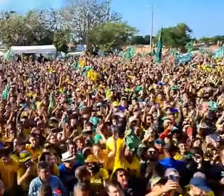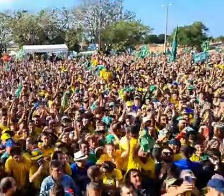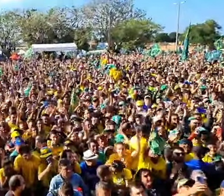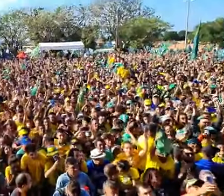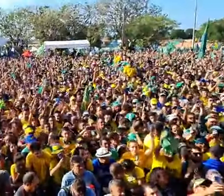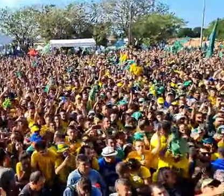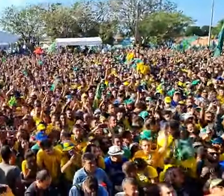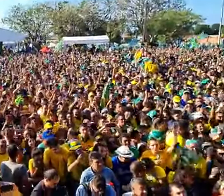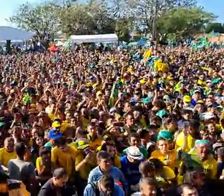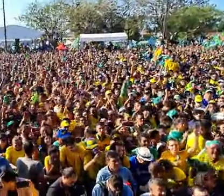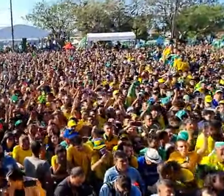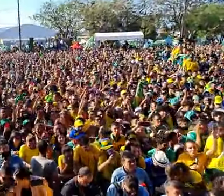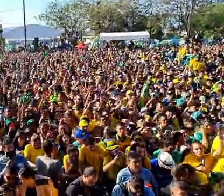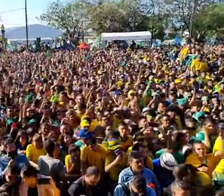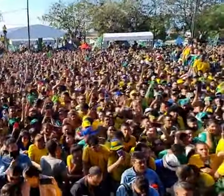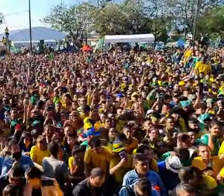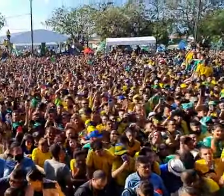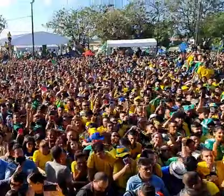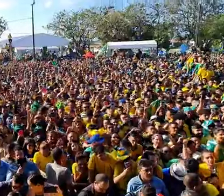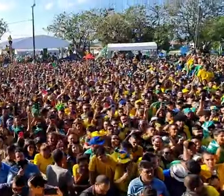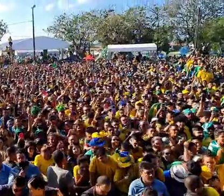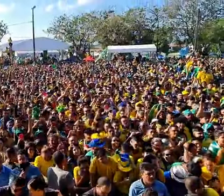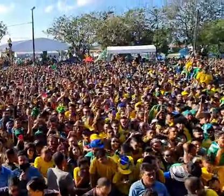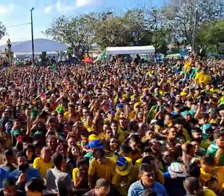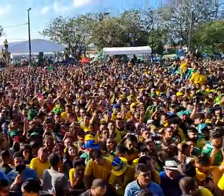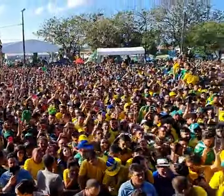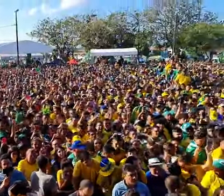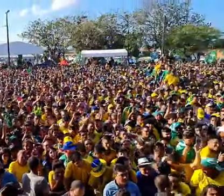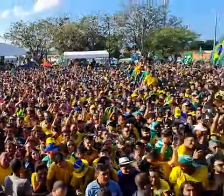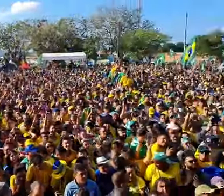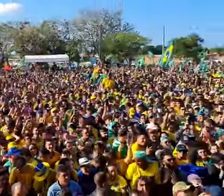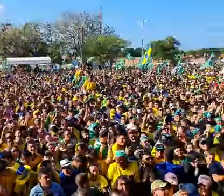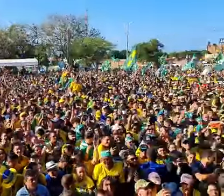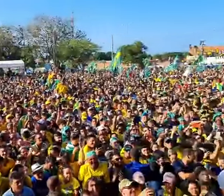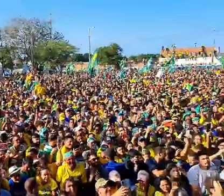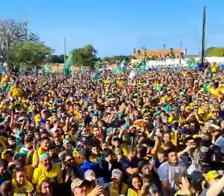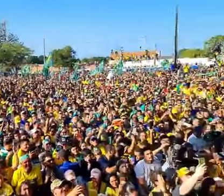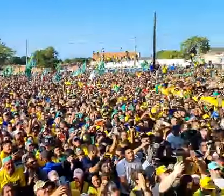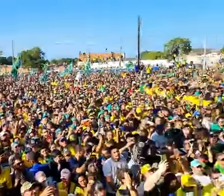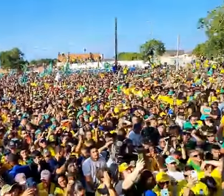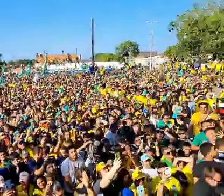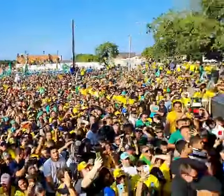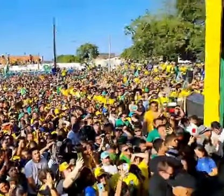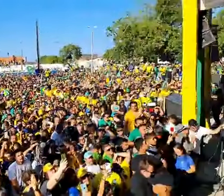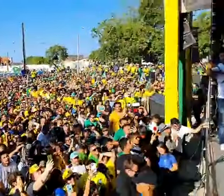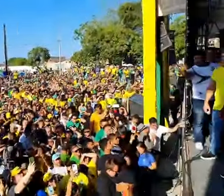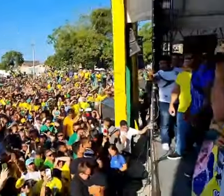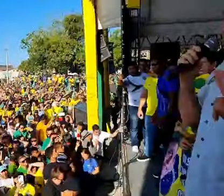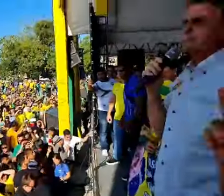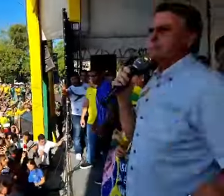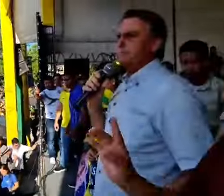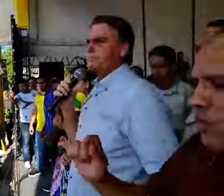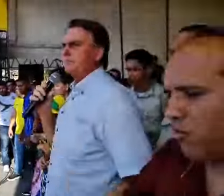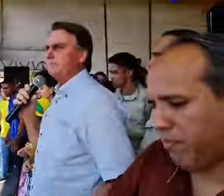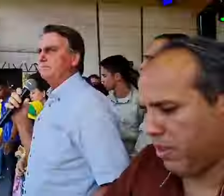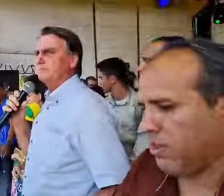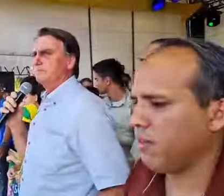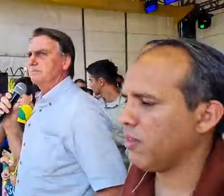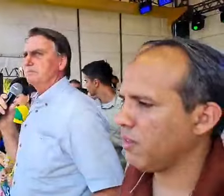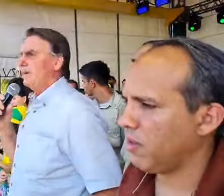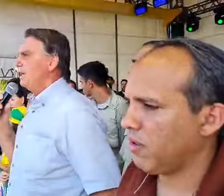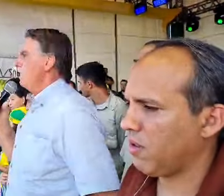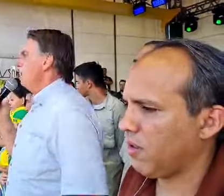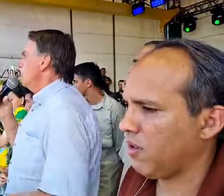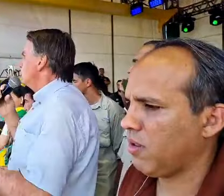O PIX não tem taxa. Ninguém paga nada para usar o PIX.